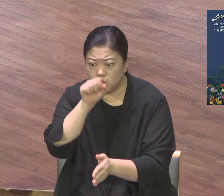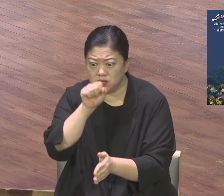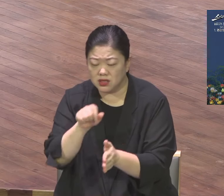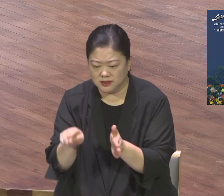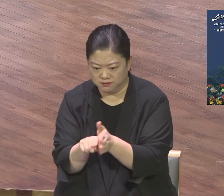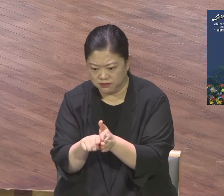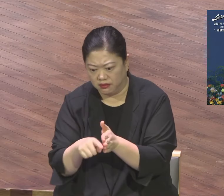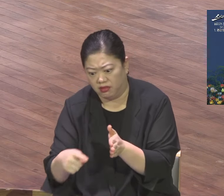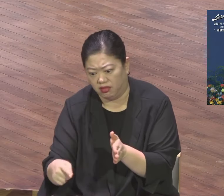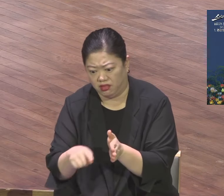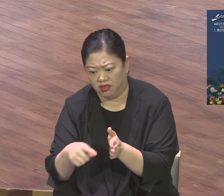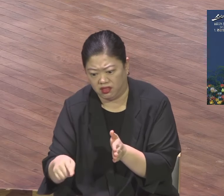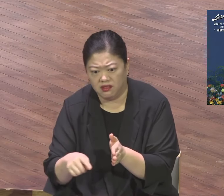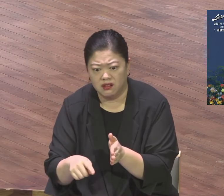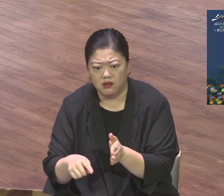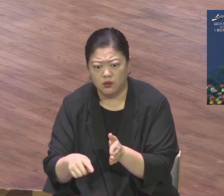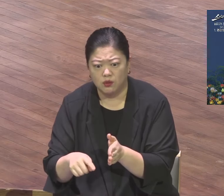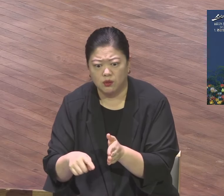평생 응답 못 받습니다.